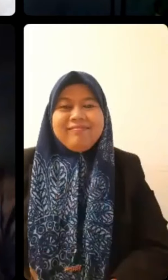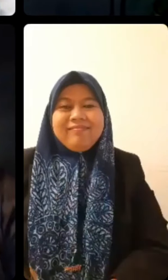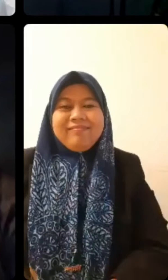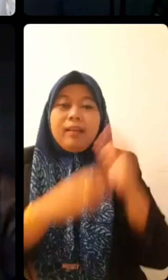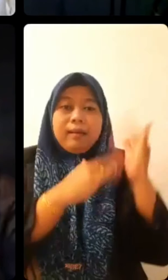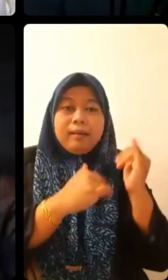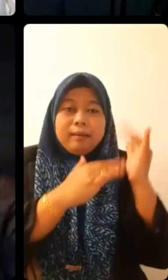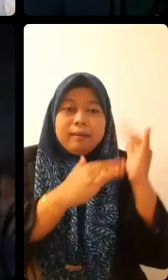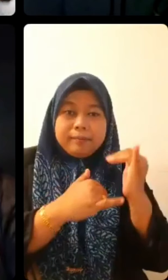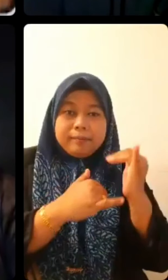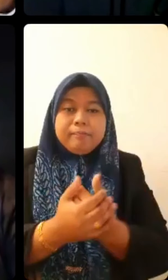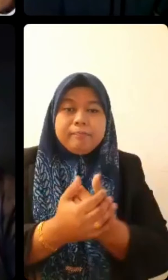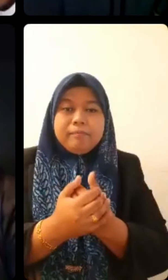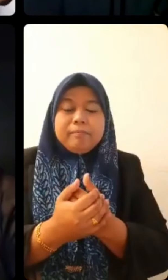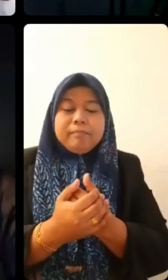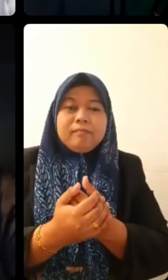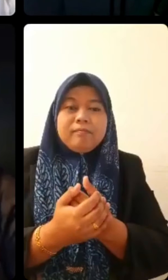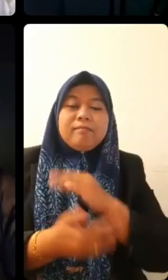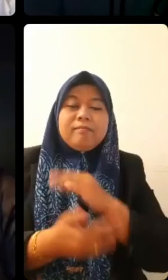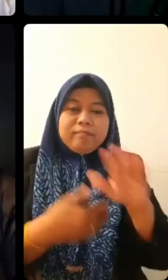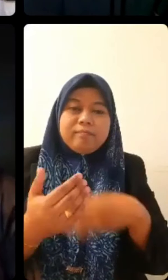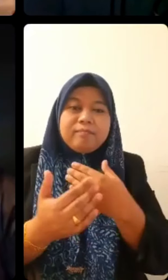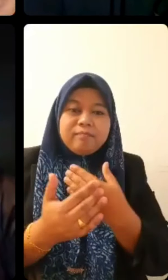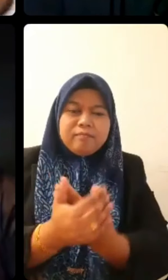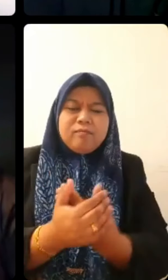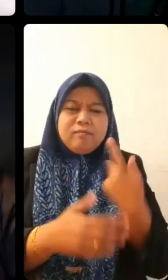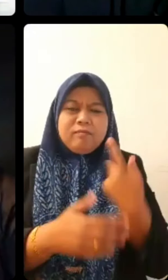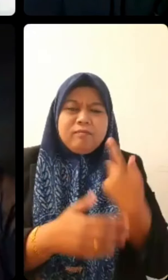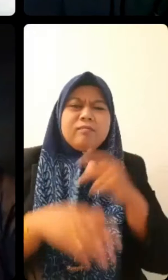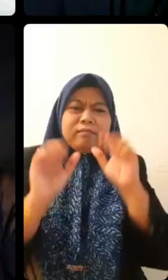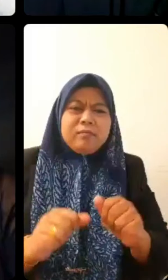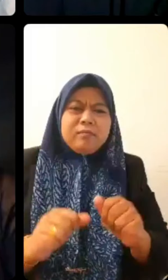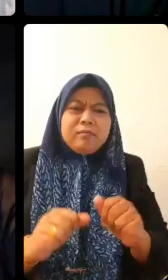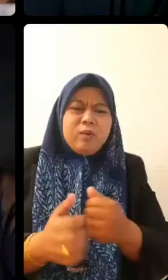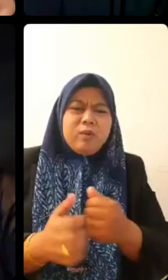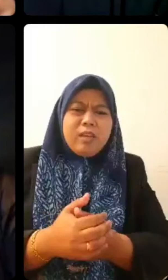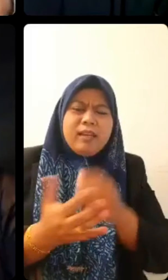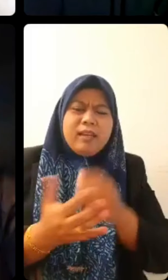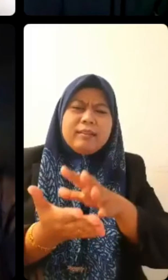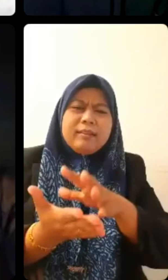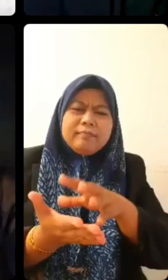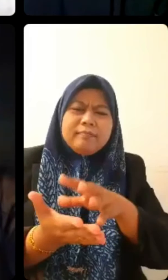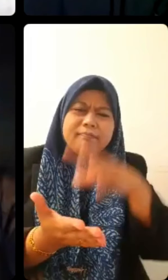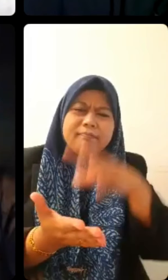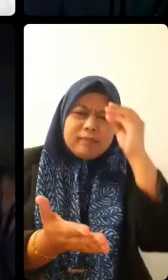kita bolehlah ambil pengajaran. Jangan suka-suka hati kita mengambil hak orang lain.